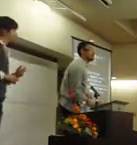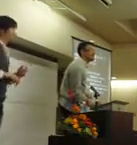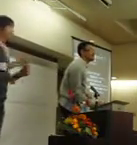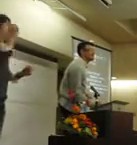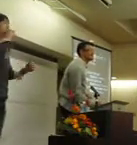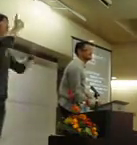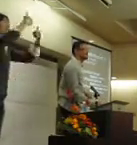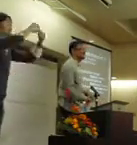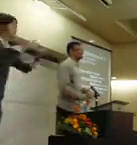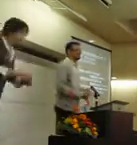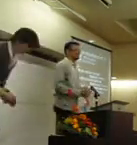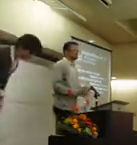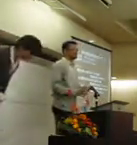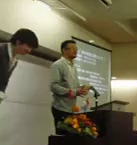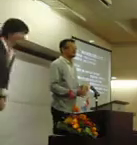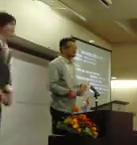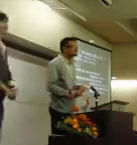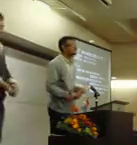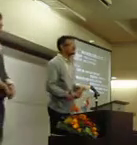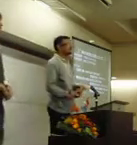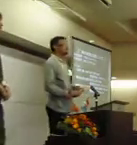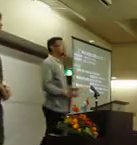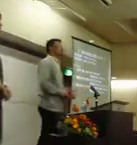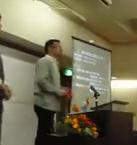おはようございます。